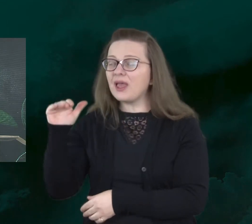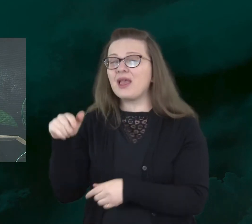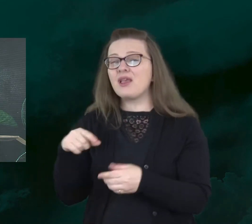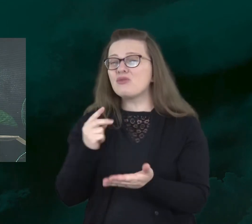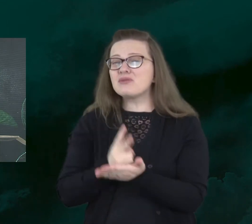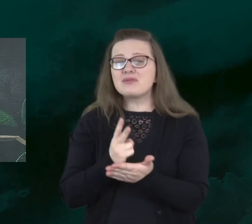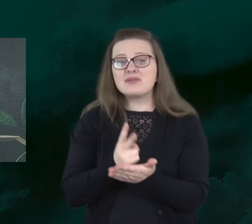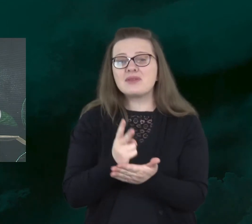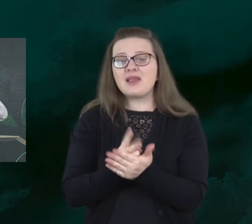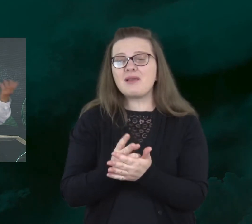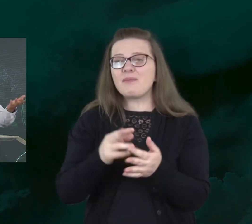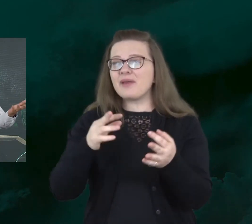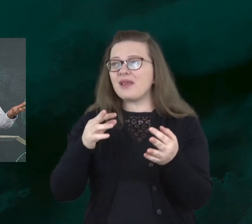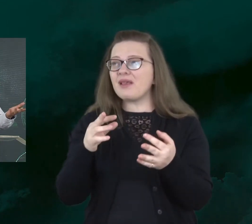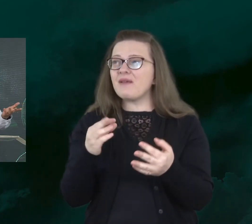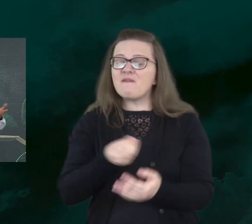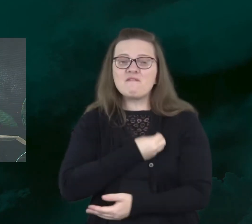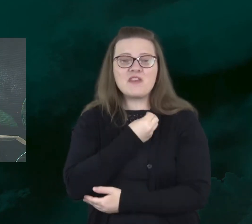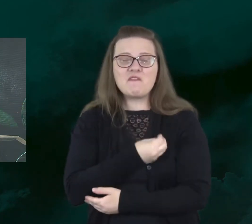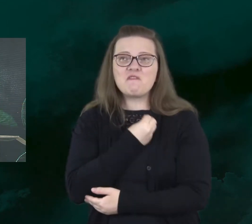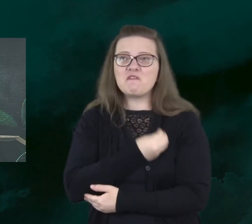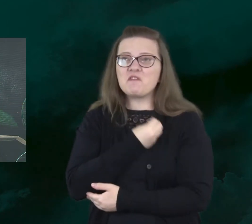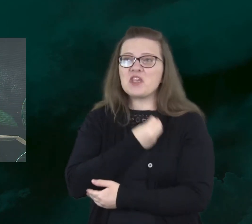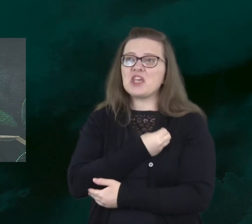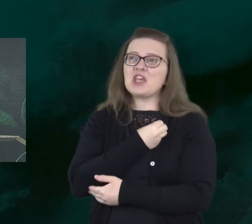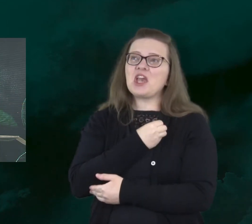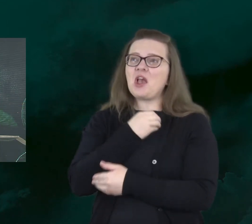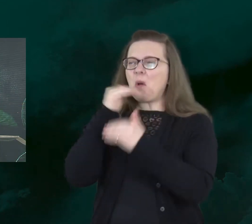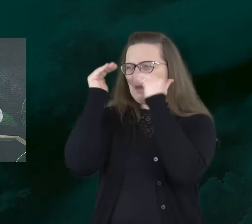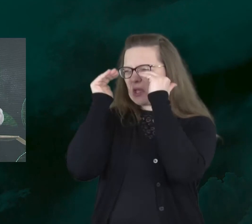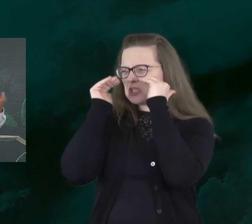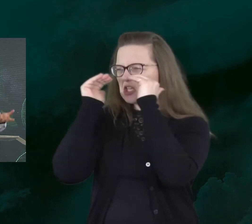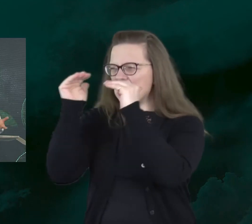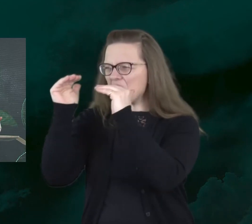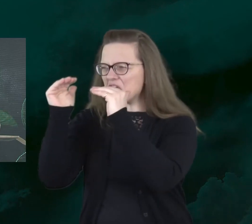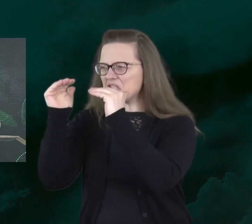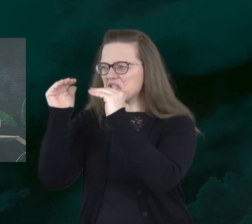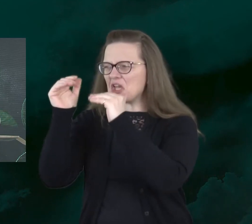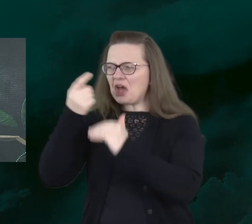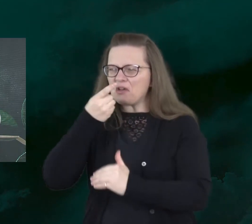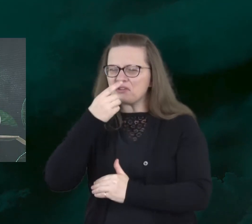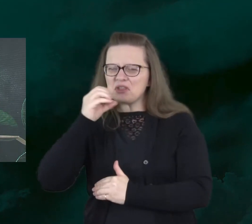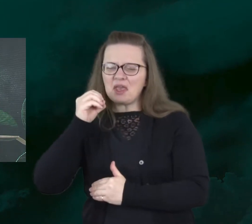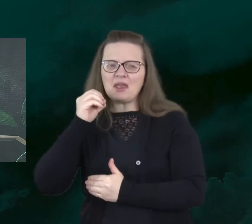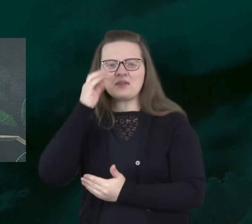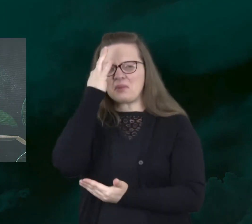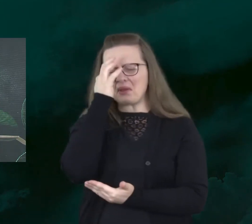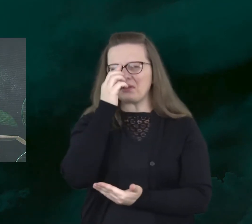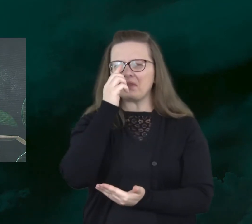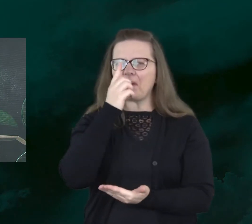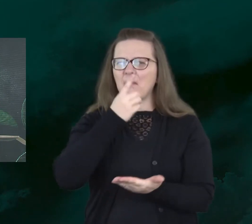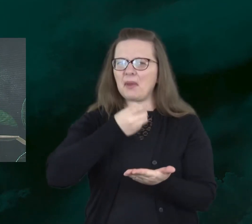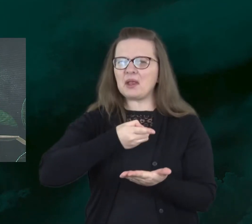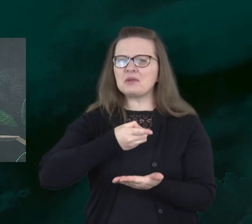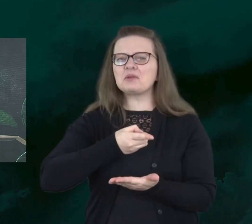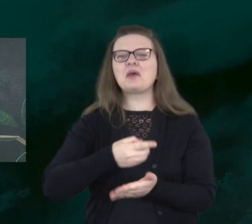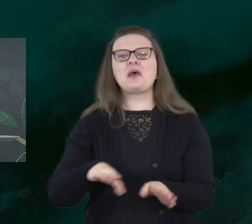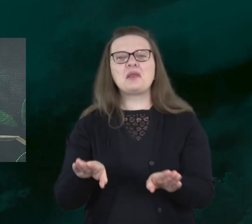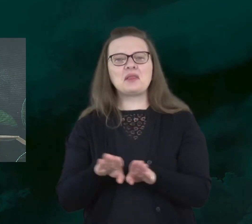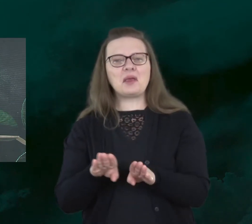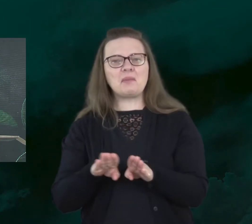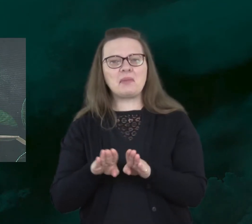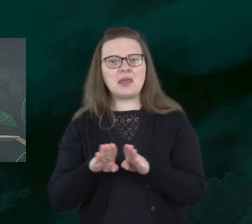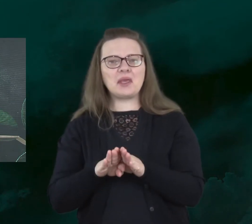a conhecem, sabem no meu passado, pois na verdade eu era conhecido deles desde o princípio, se assim